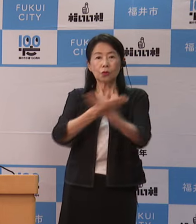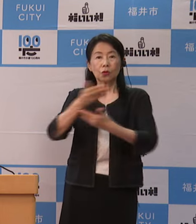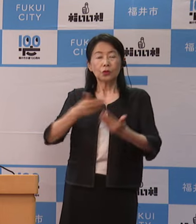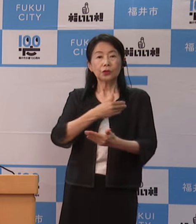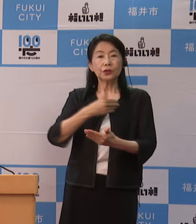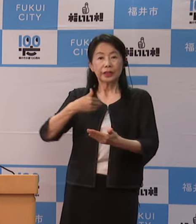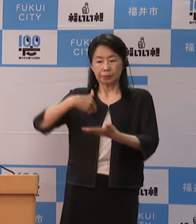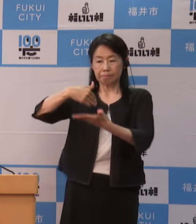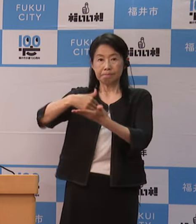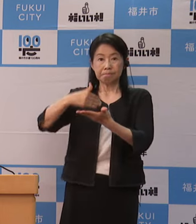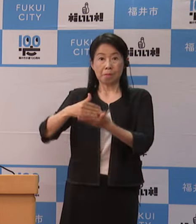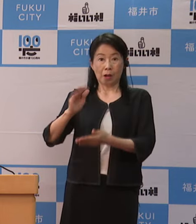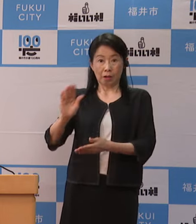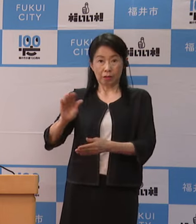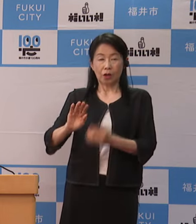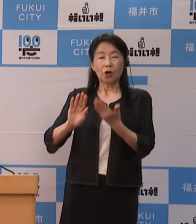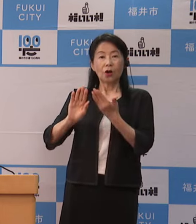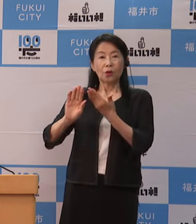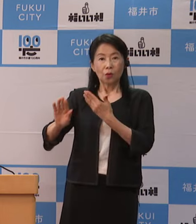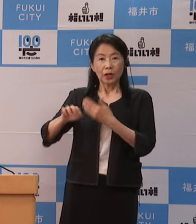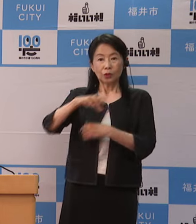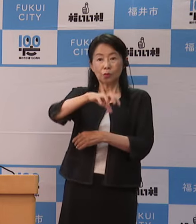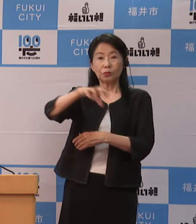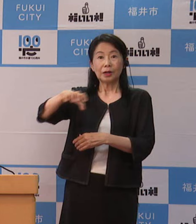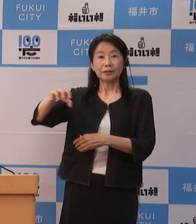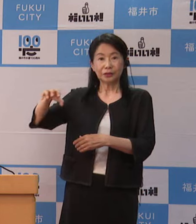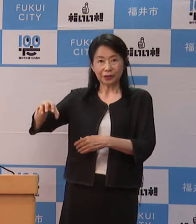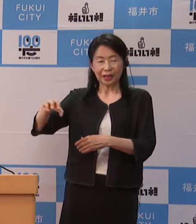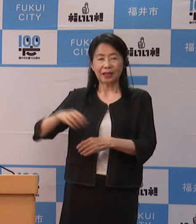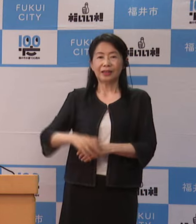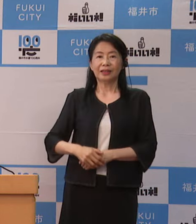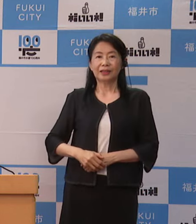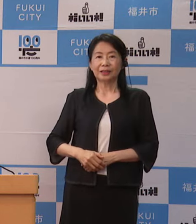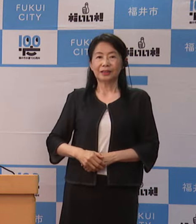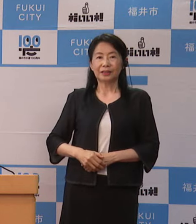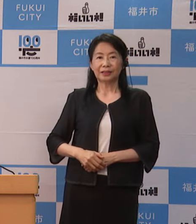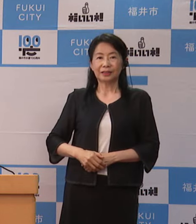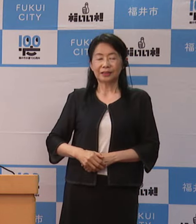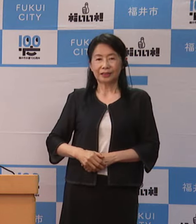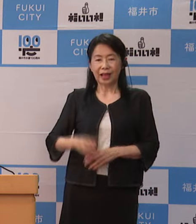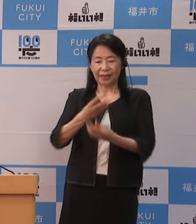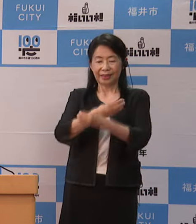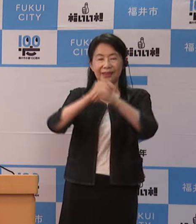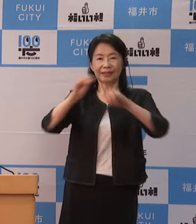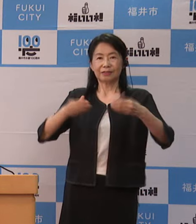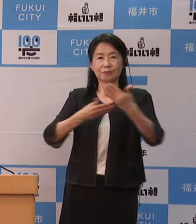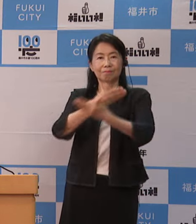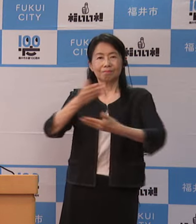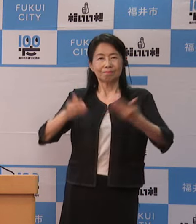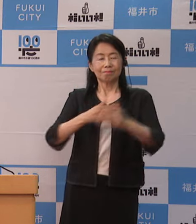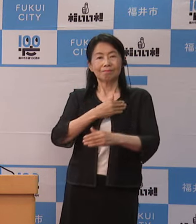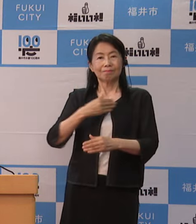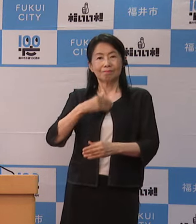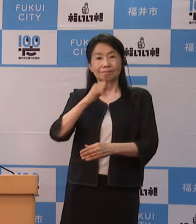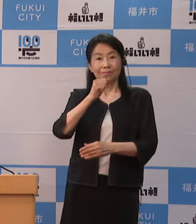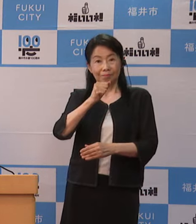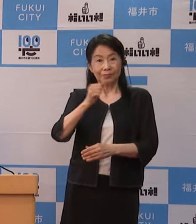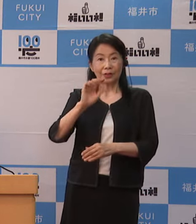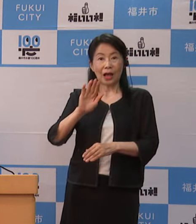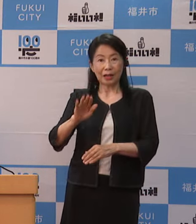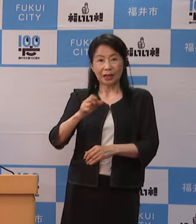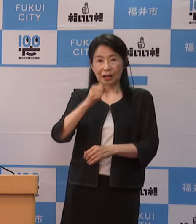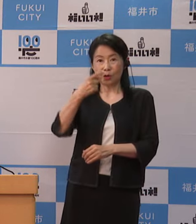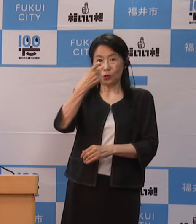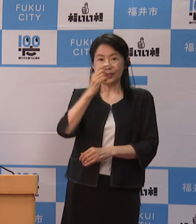なお話があったと思うんですが、その他の分野でこういうところでちょっと提携して交流していけるなという部分があれば教え